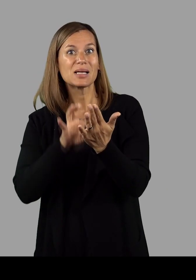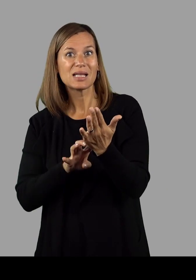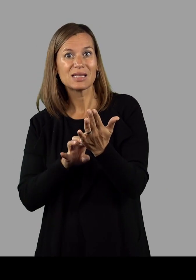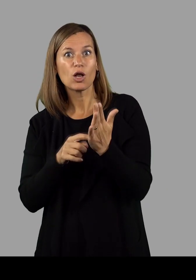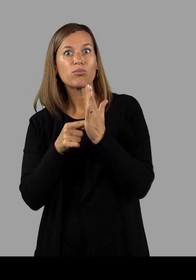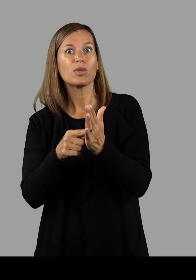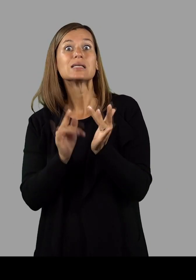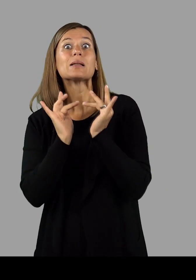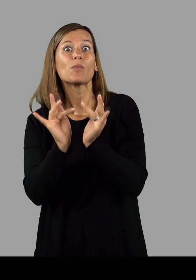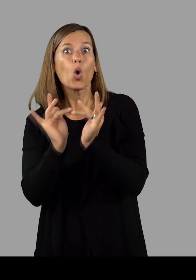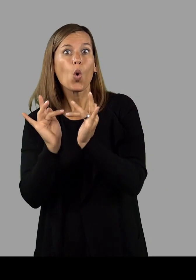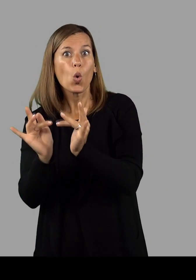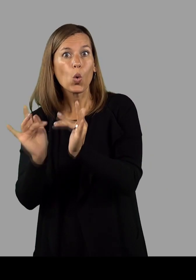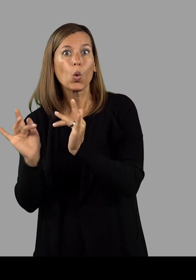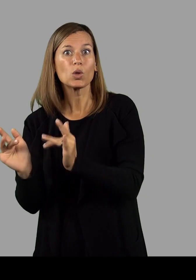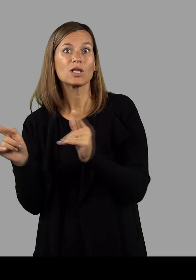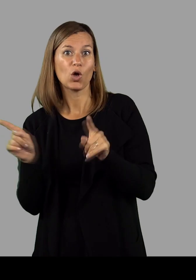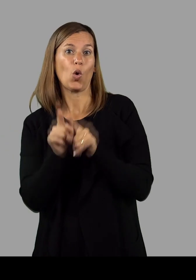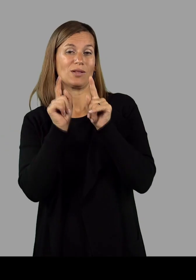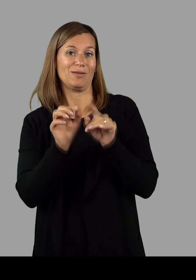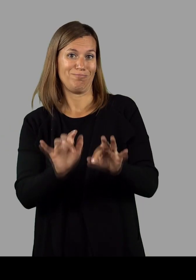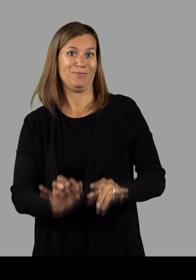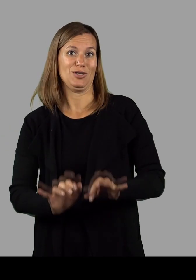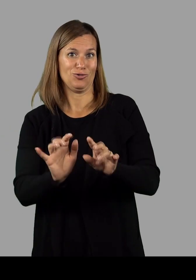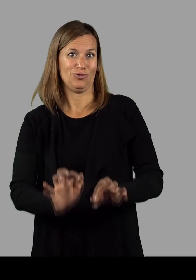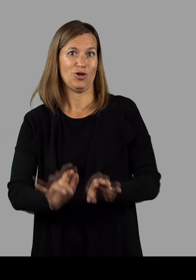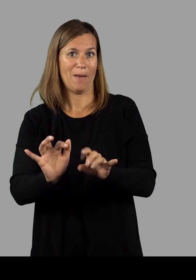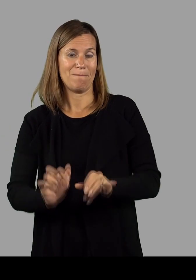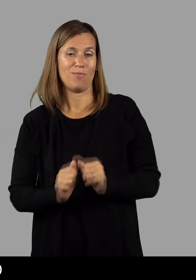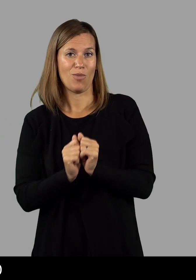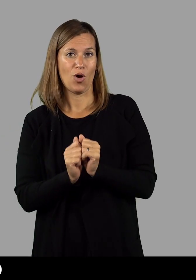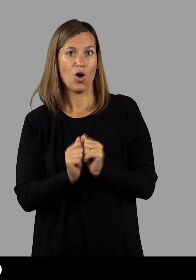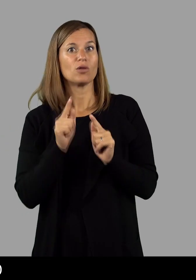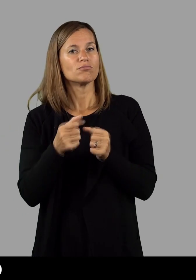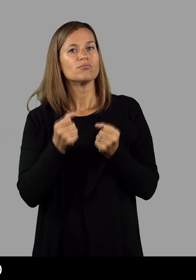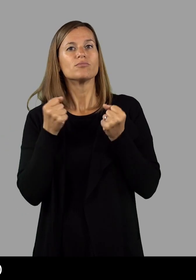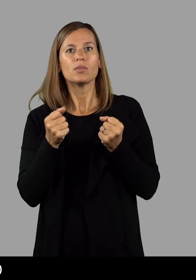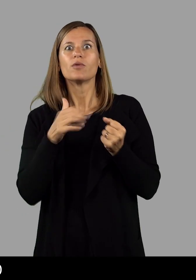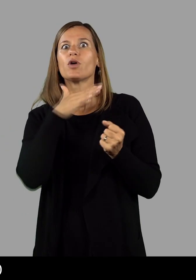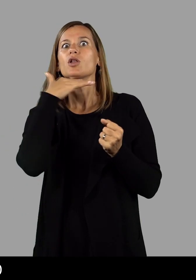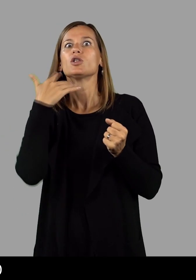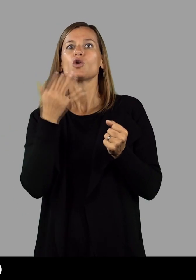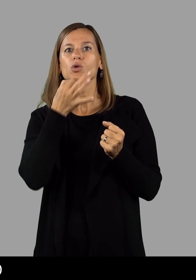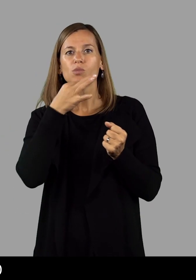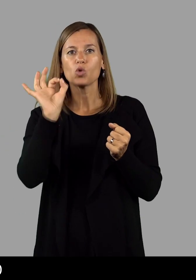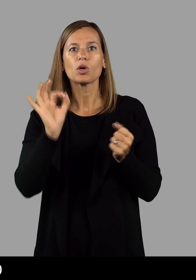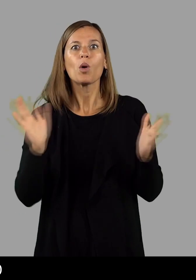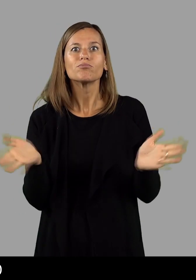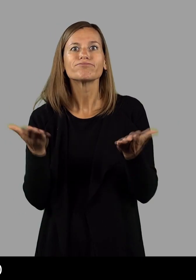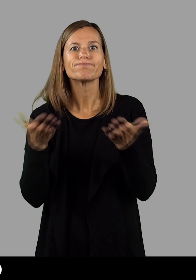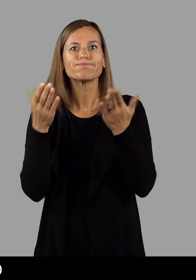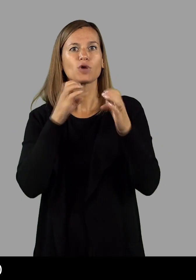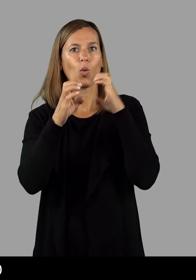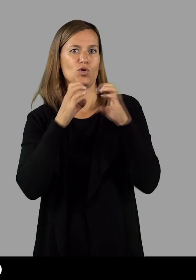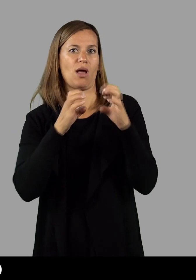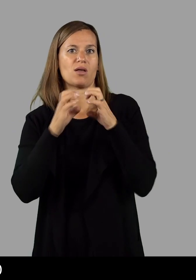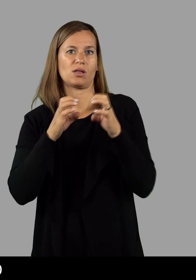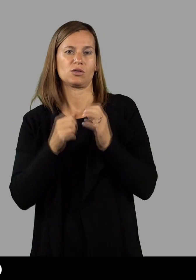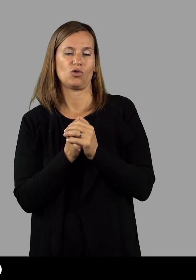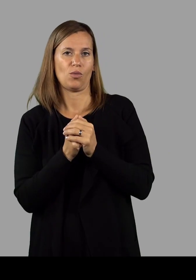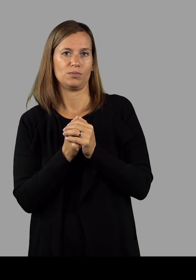besedilo prikaže sproti, tako kot pišemo. S tem močno izboljšamo in pohitrimo